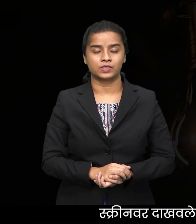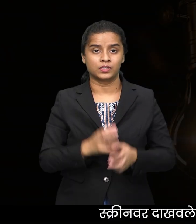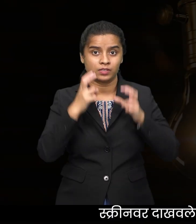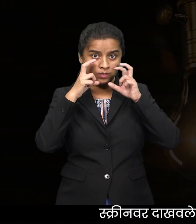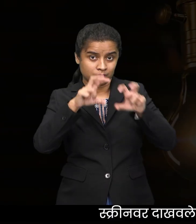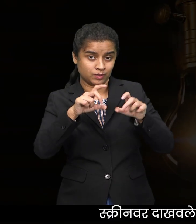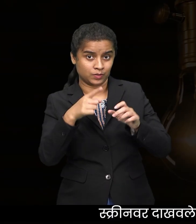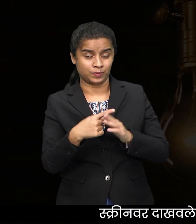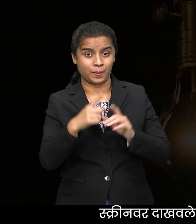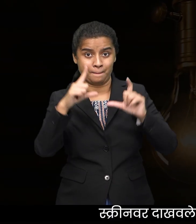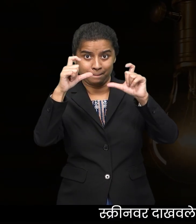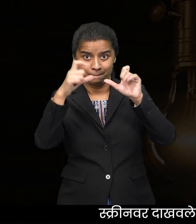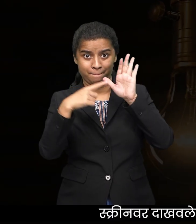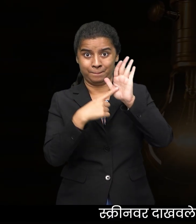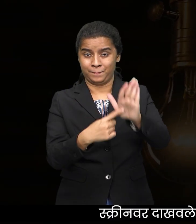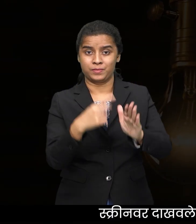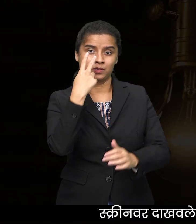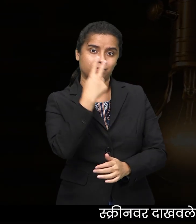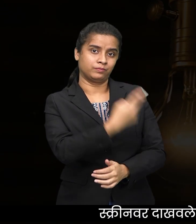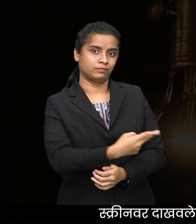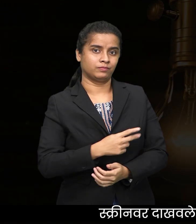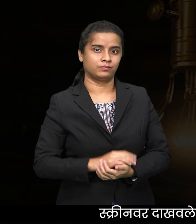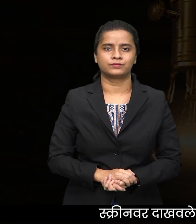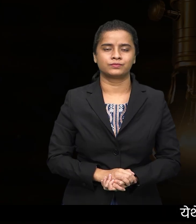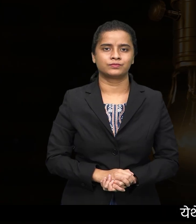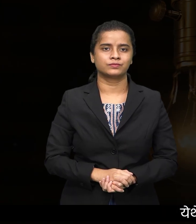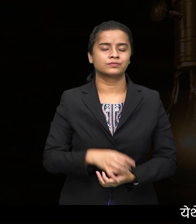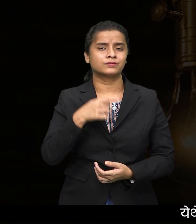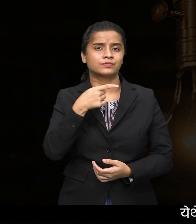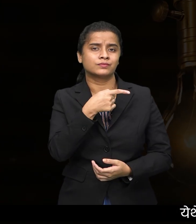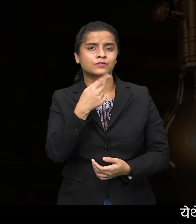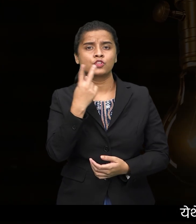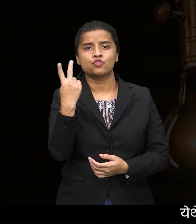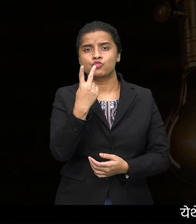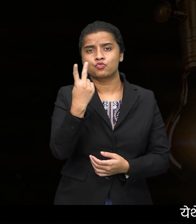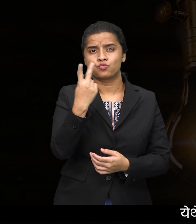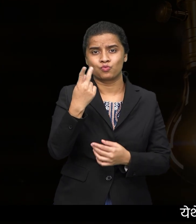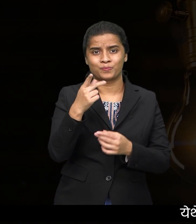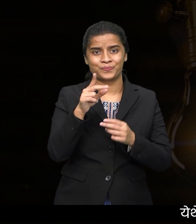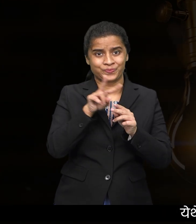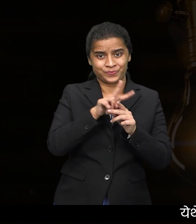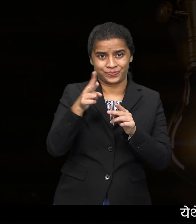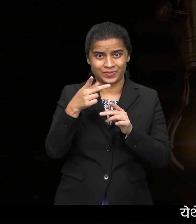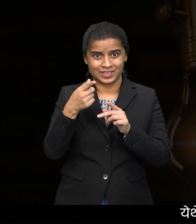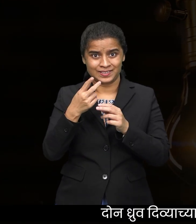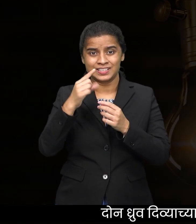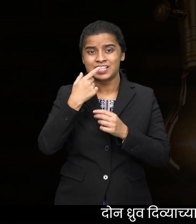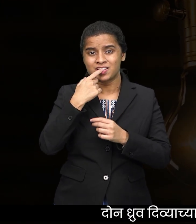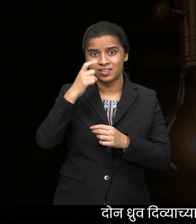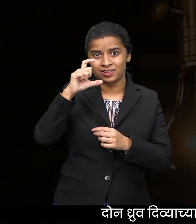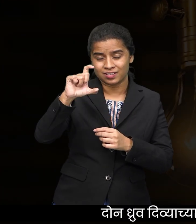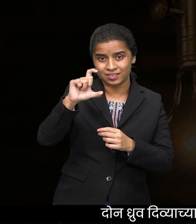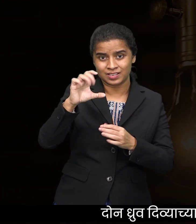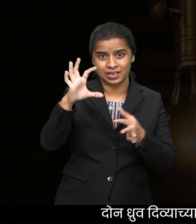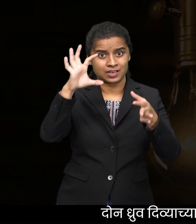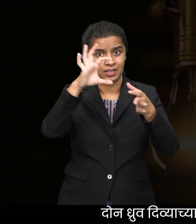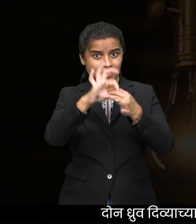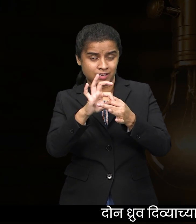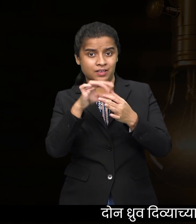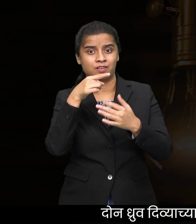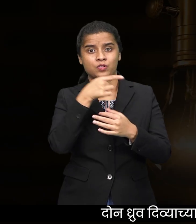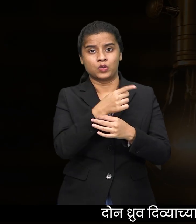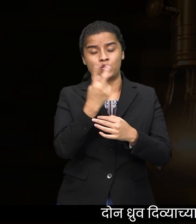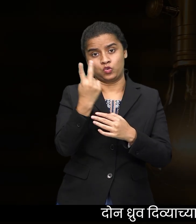स्क्रीनवर दाखवलेल्या आकृतीचे निरीक्षण करा. येथे विद्युत घटाचे 2 ध्रुव दिव्याच्या